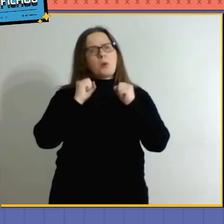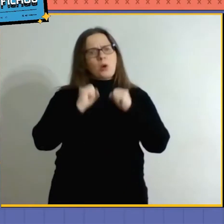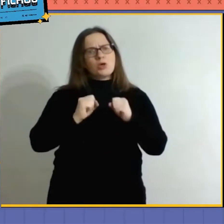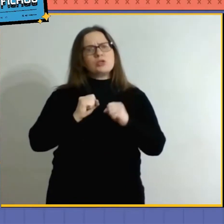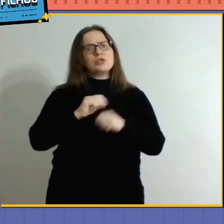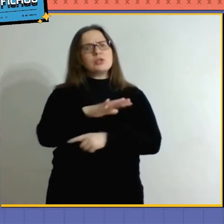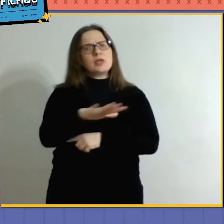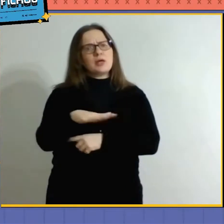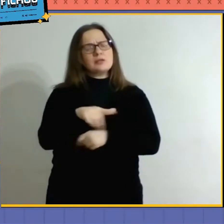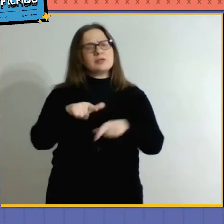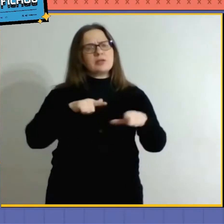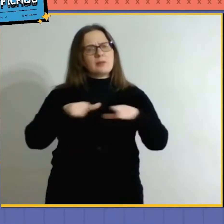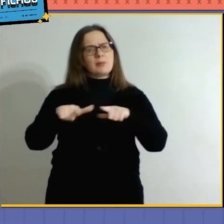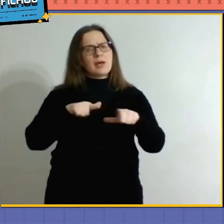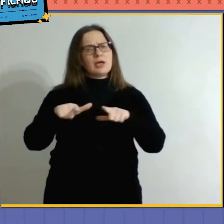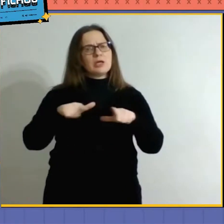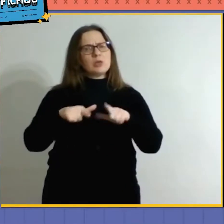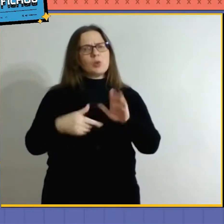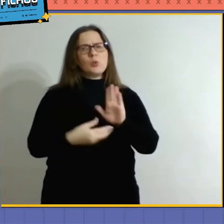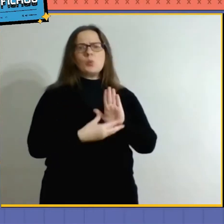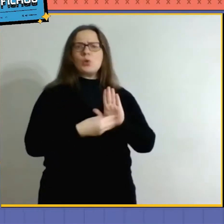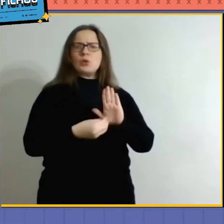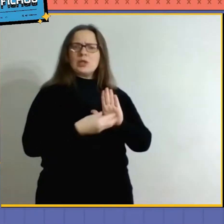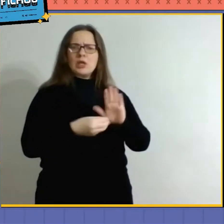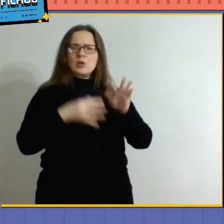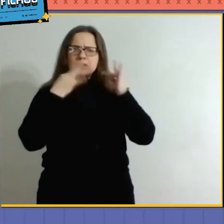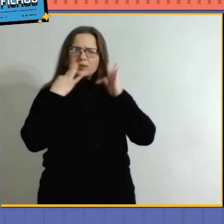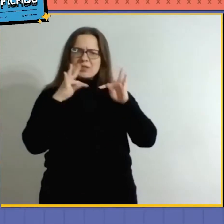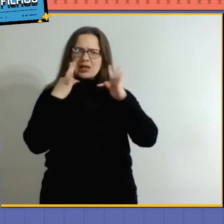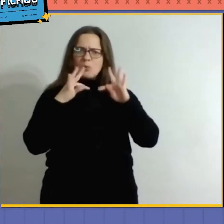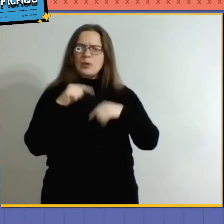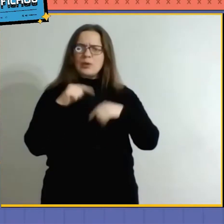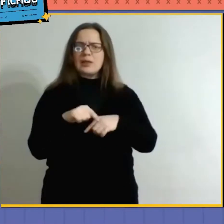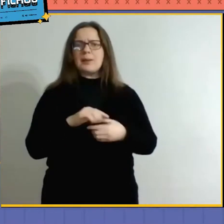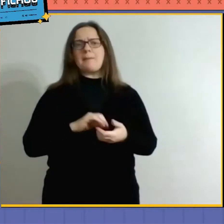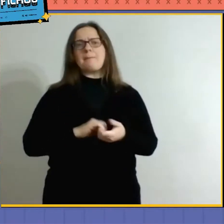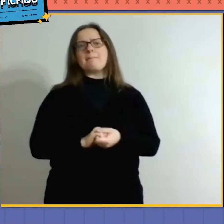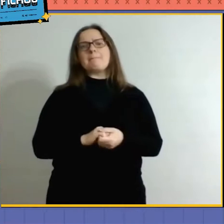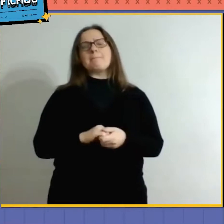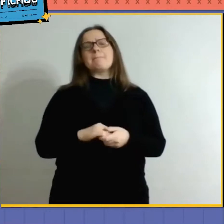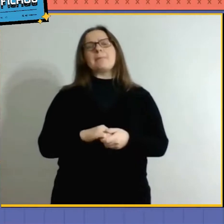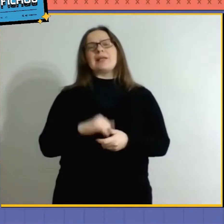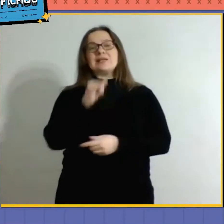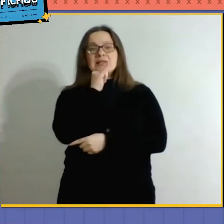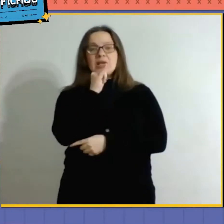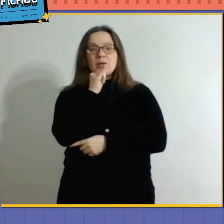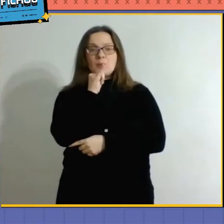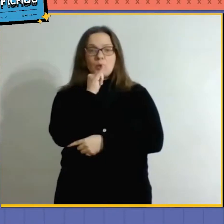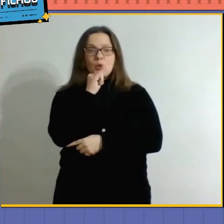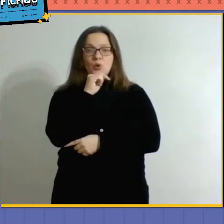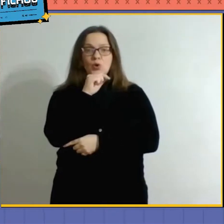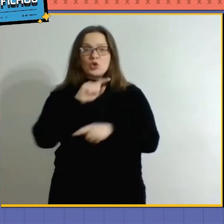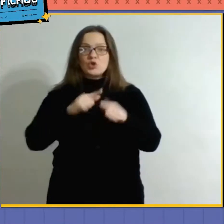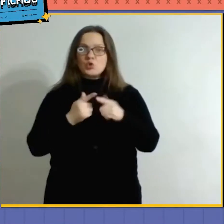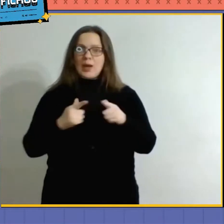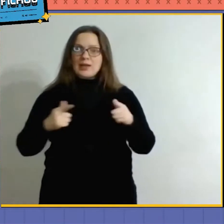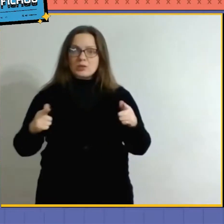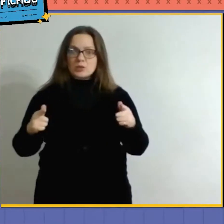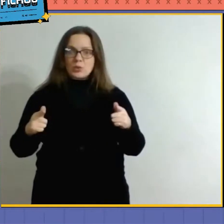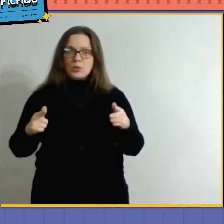comem pelo menos boa parte né eu creio gosto de um churrasquinho gosto de uma picanha né você já comeram picanha sem sal